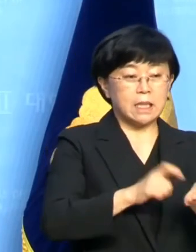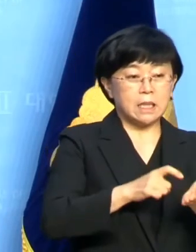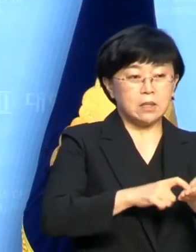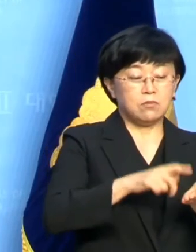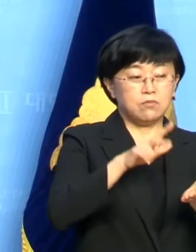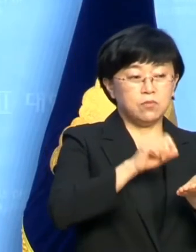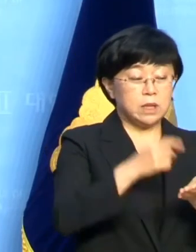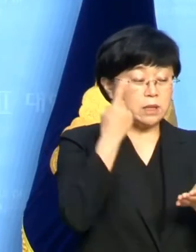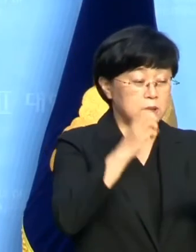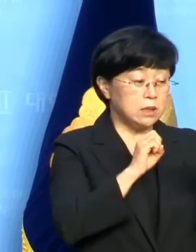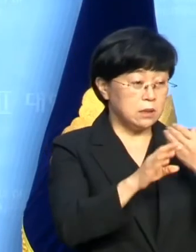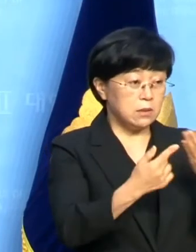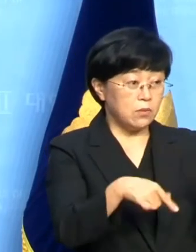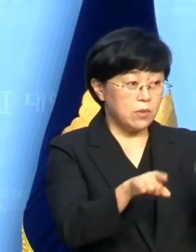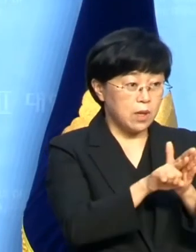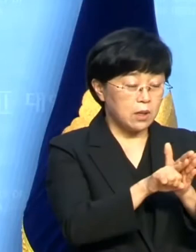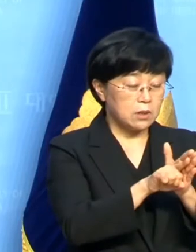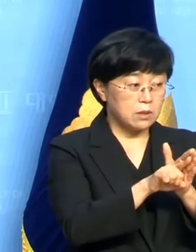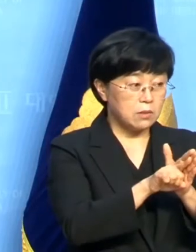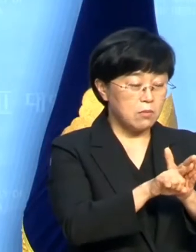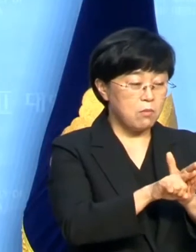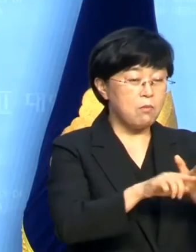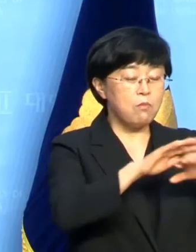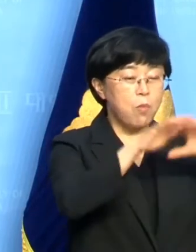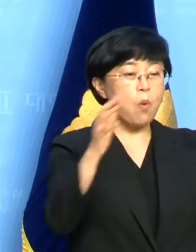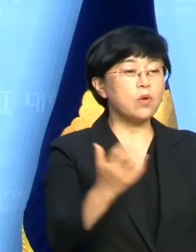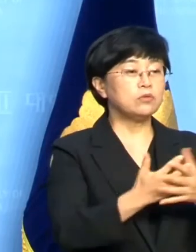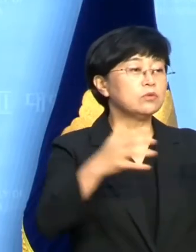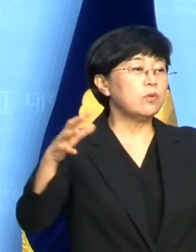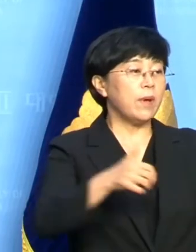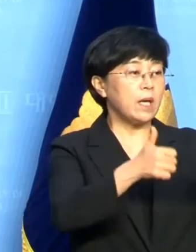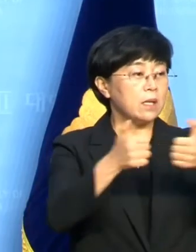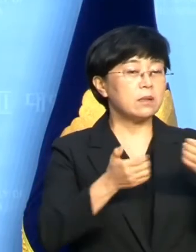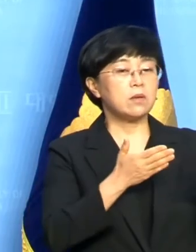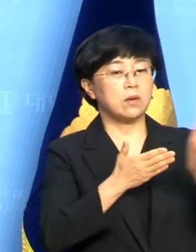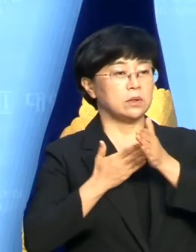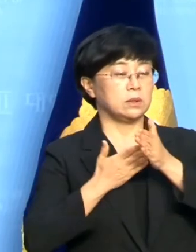현안 질의를 위한 전체 회의 개체를 거절했습니다